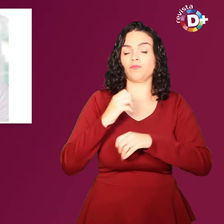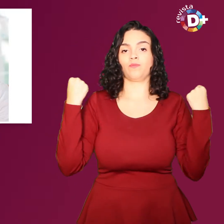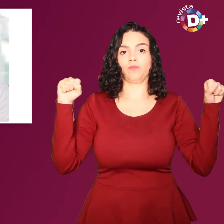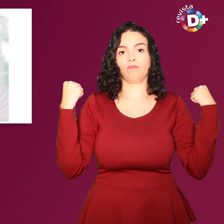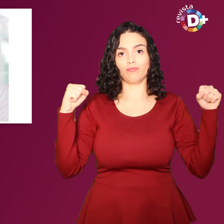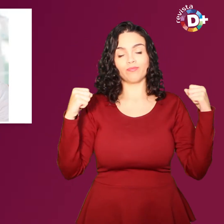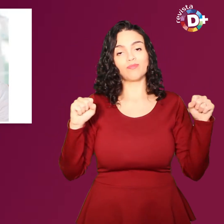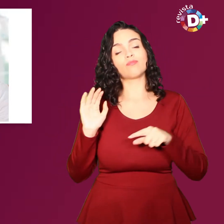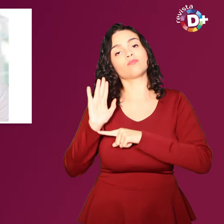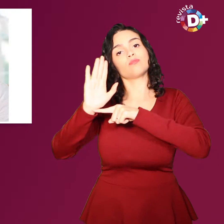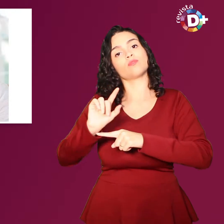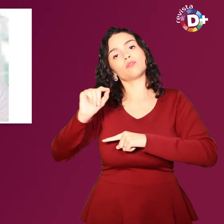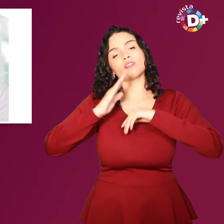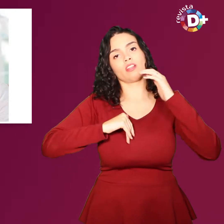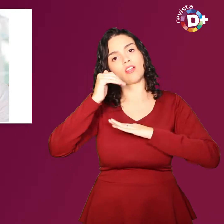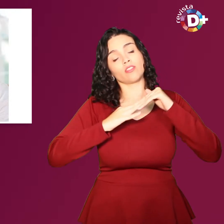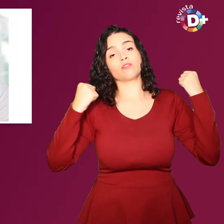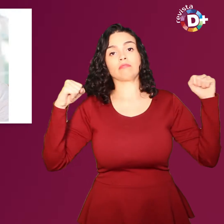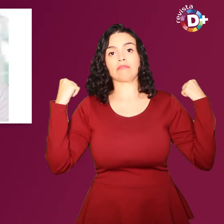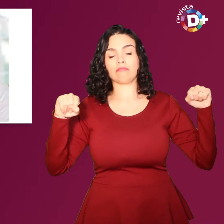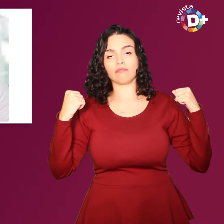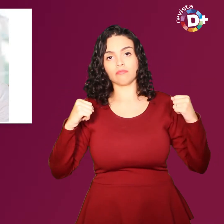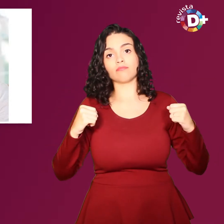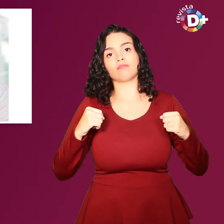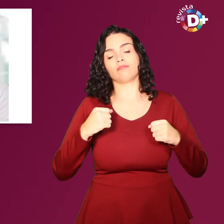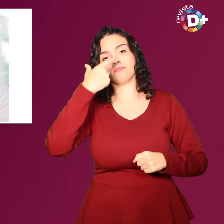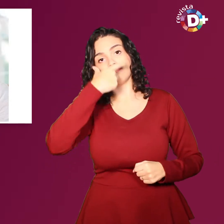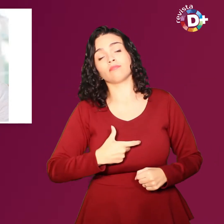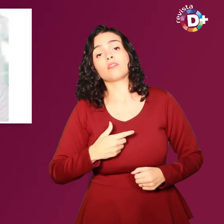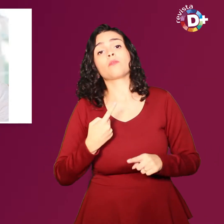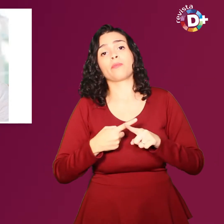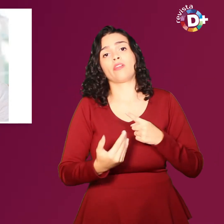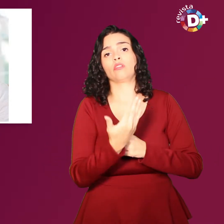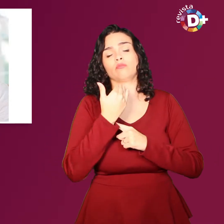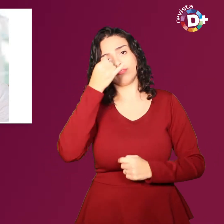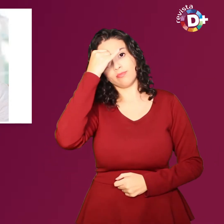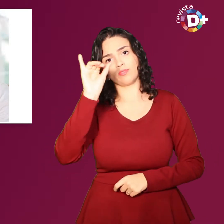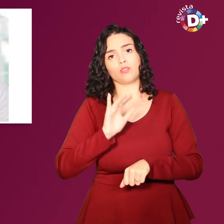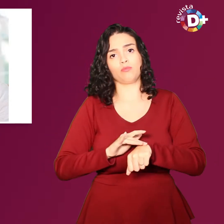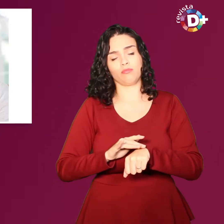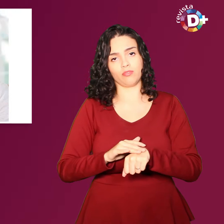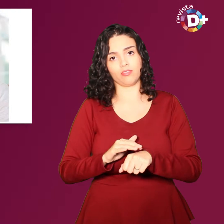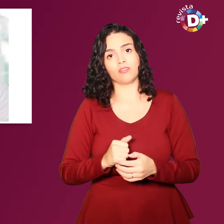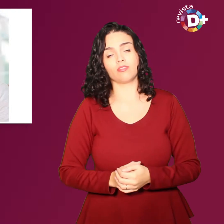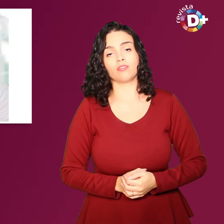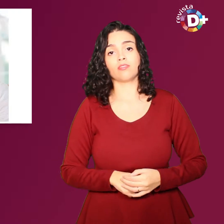educador físico. Ele investe na saúde do paciente por meio de atividades físicas com vistas a prevenir doenças.